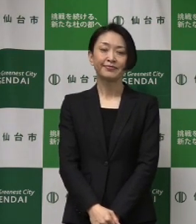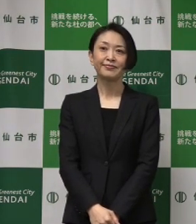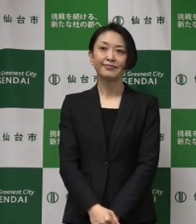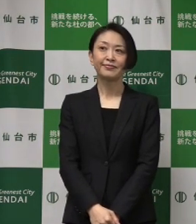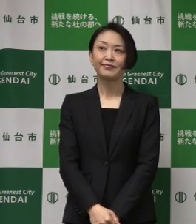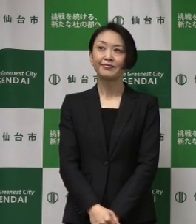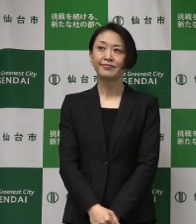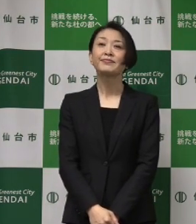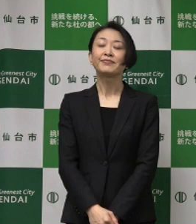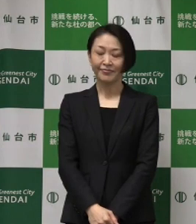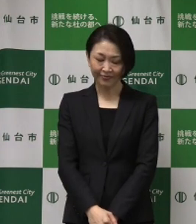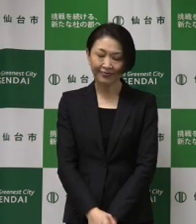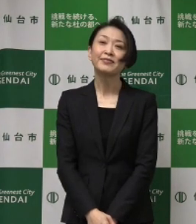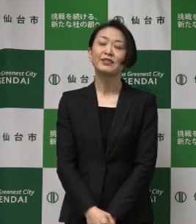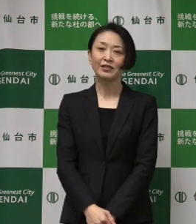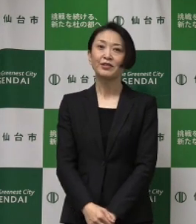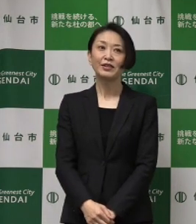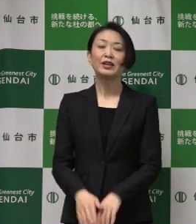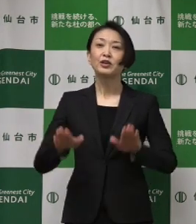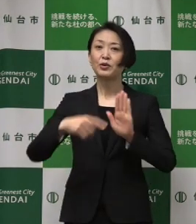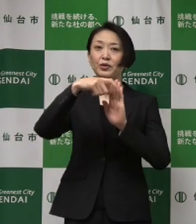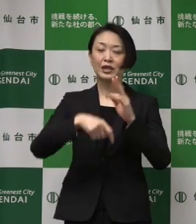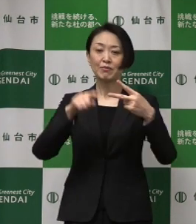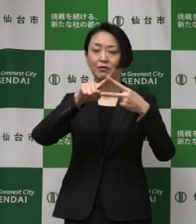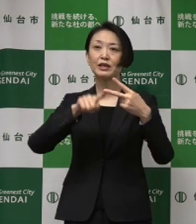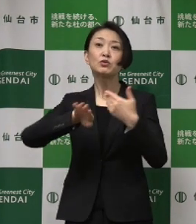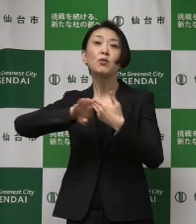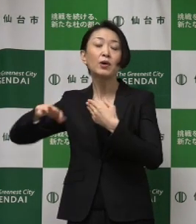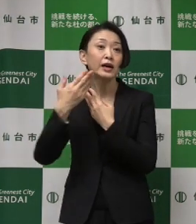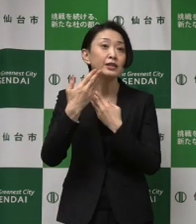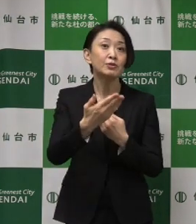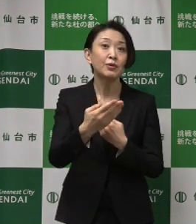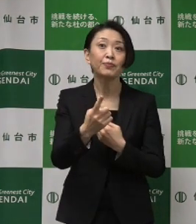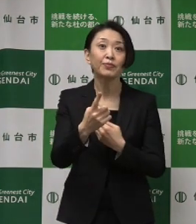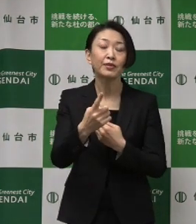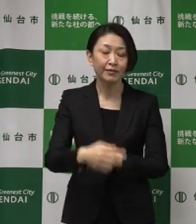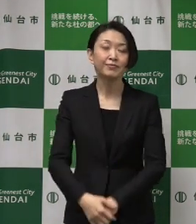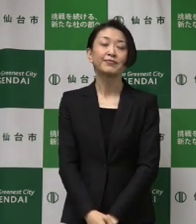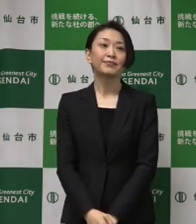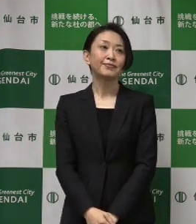はい、それでは発表した事項以外でご質問がありましたらお願いをいたします。NHK さんどう